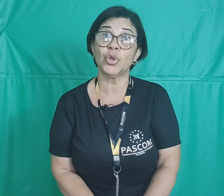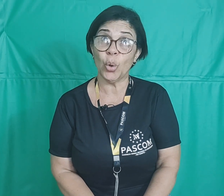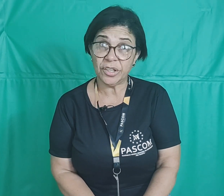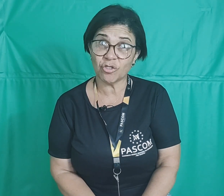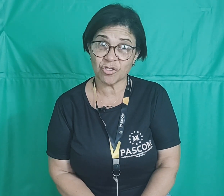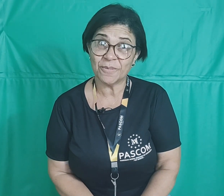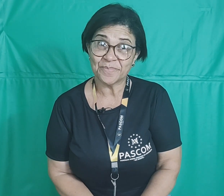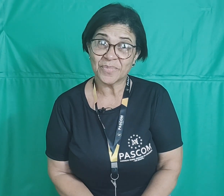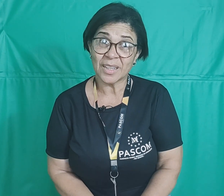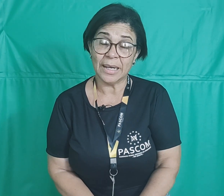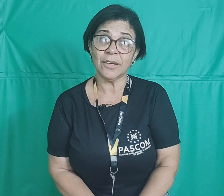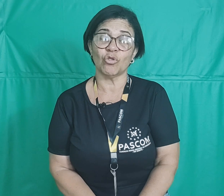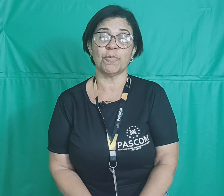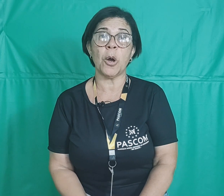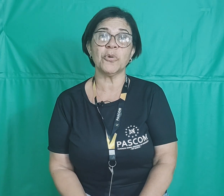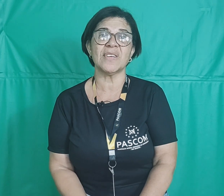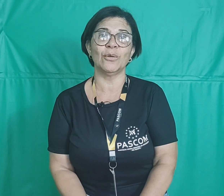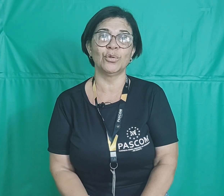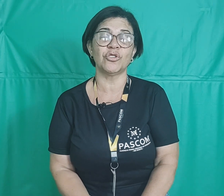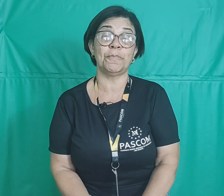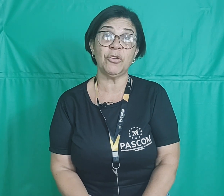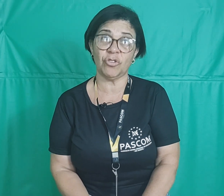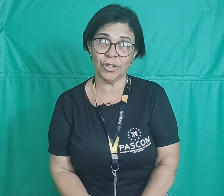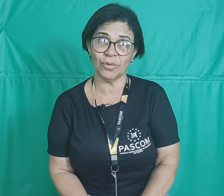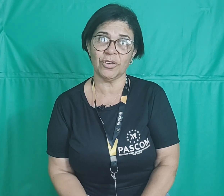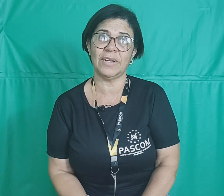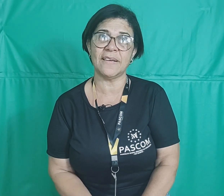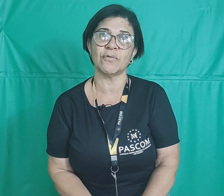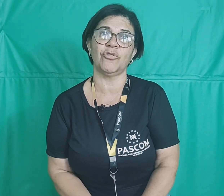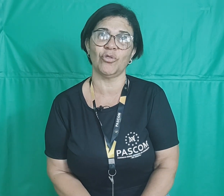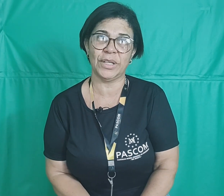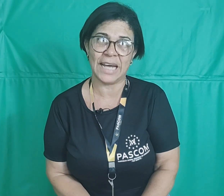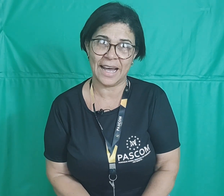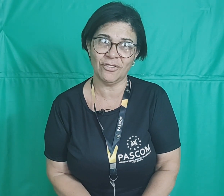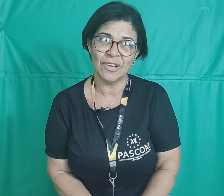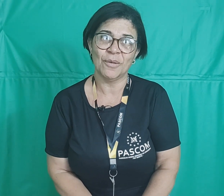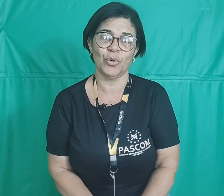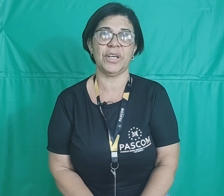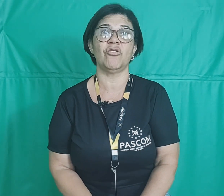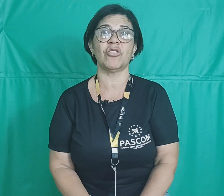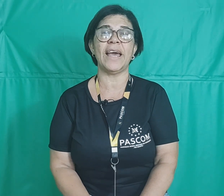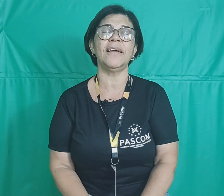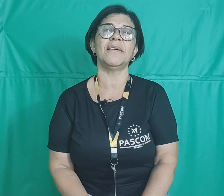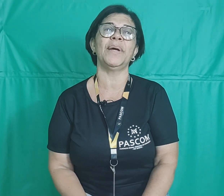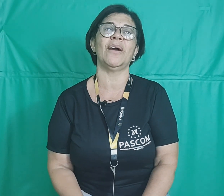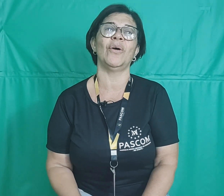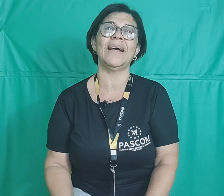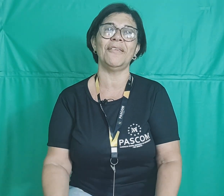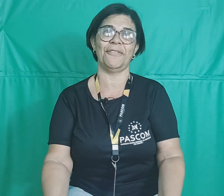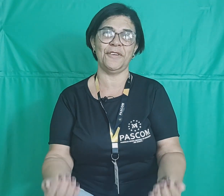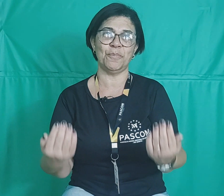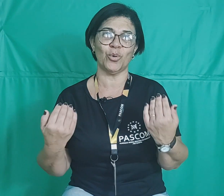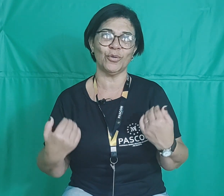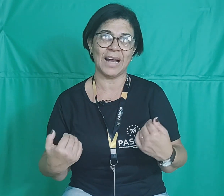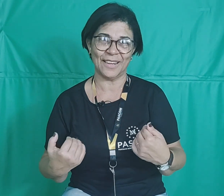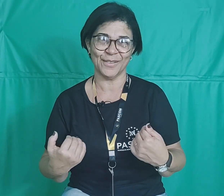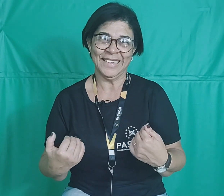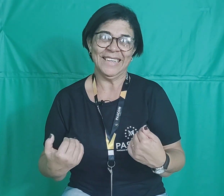2, né, que os próprios alunos pediram que desse continuidade, porque eles querem também agora vir para o outro lado. Eles